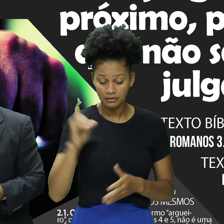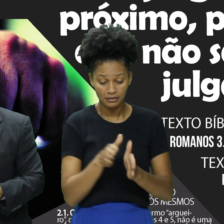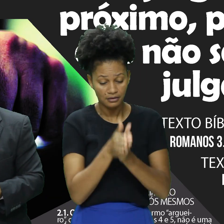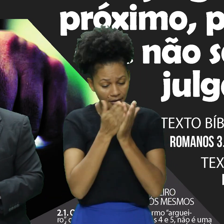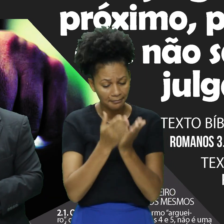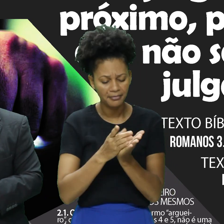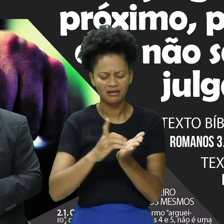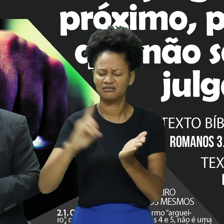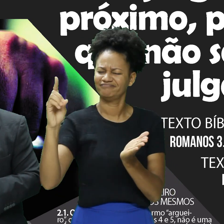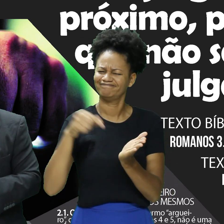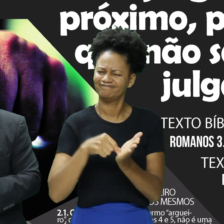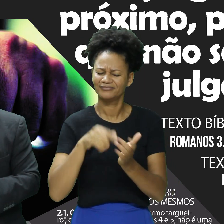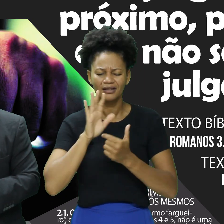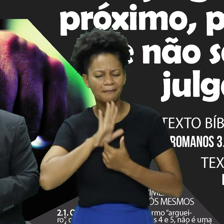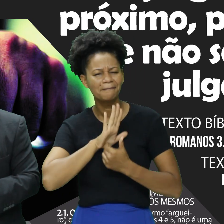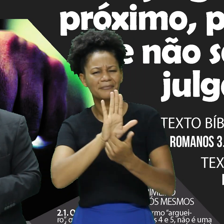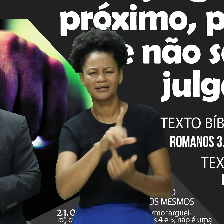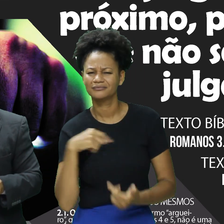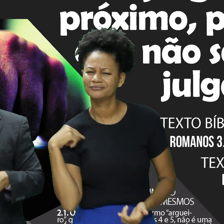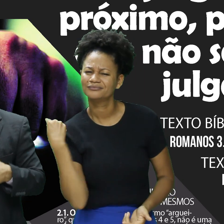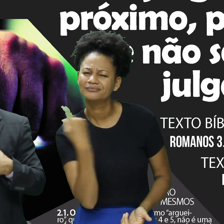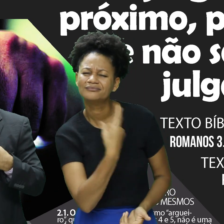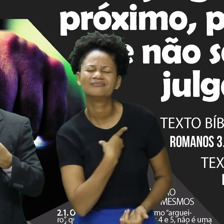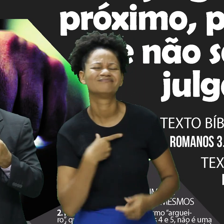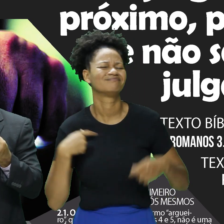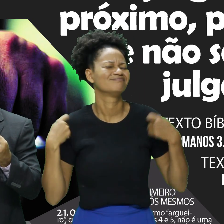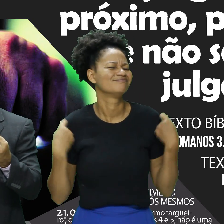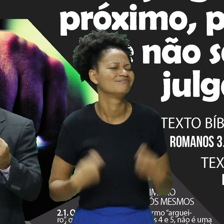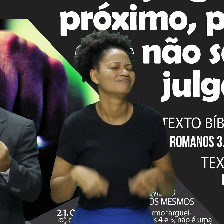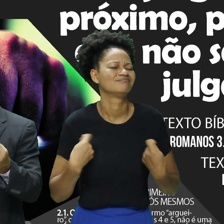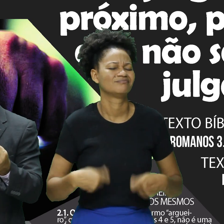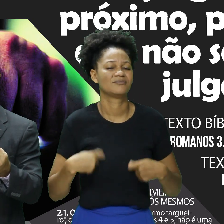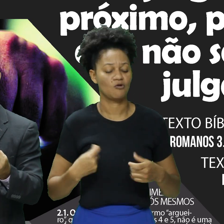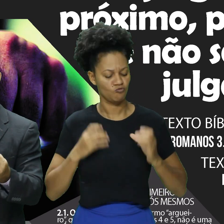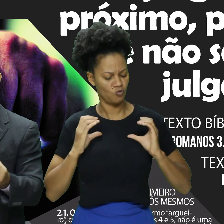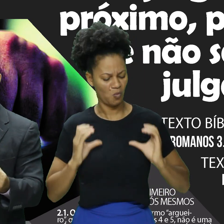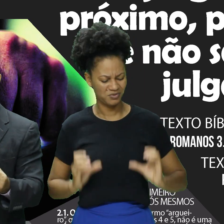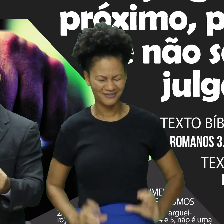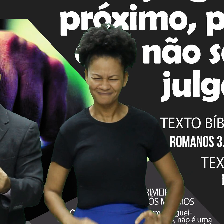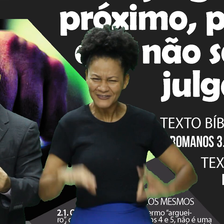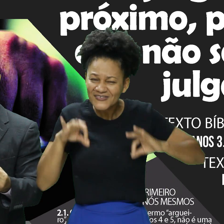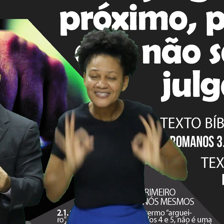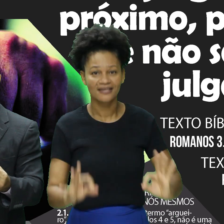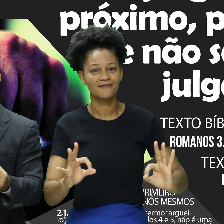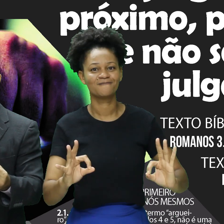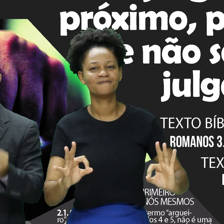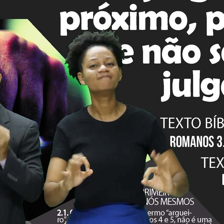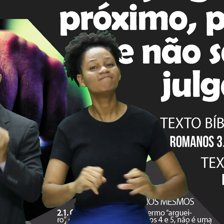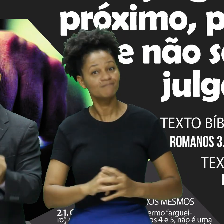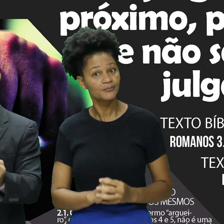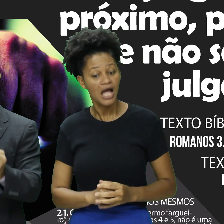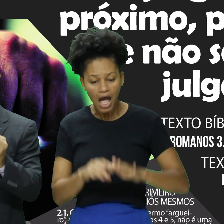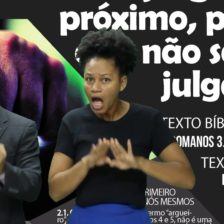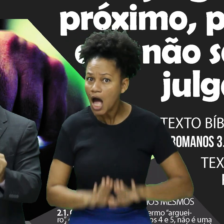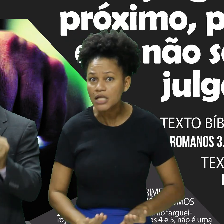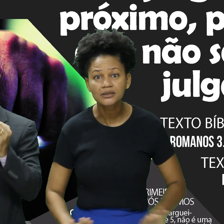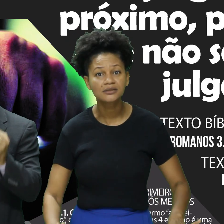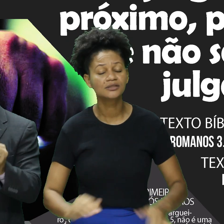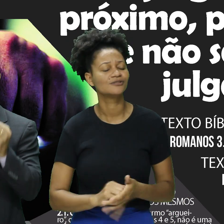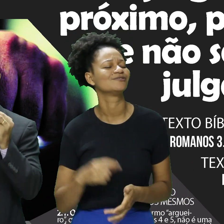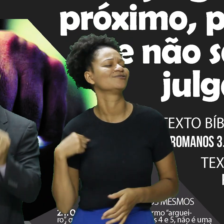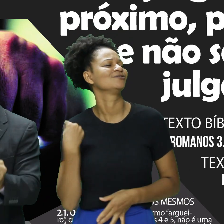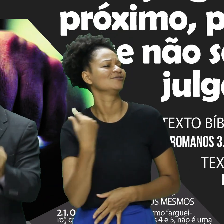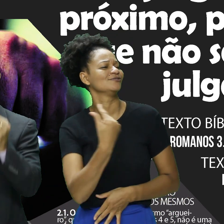palavra, tem mostrado a nós como nós devemos nos comportar. É assim que